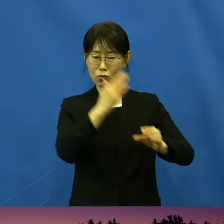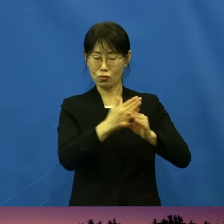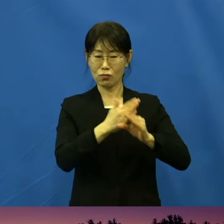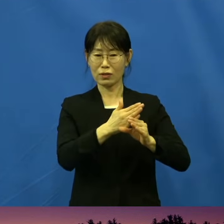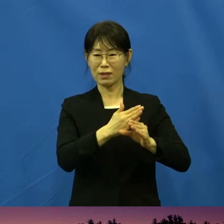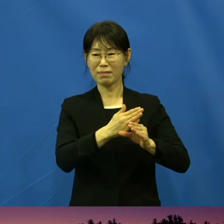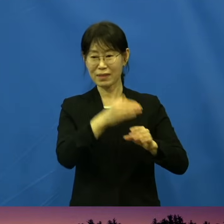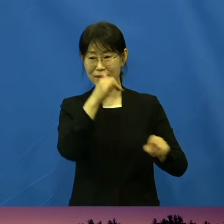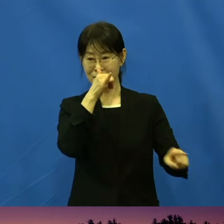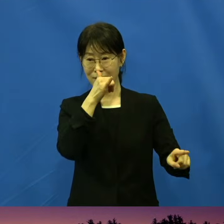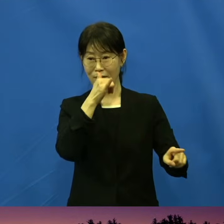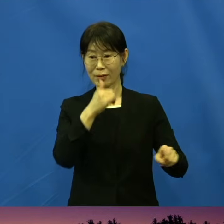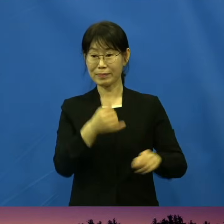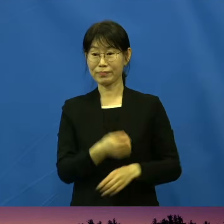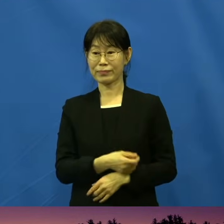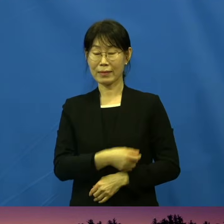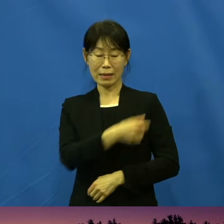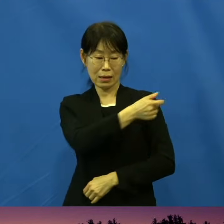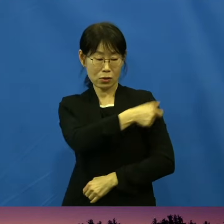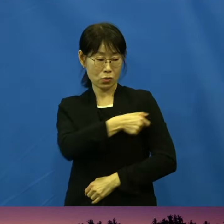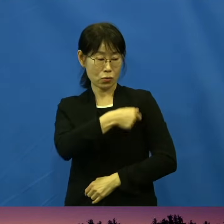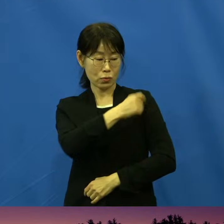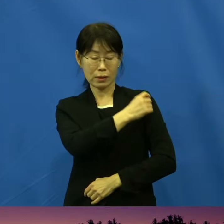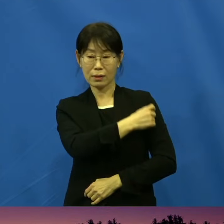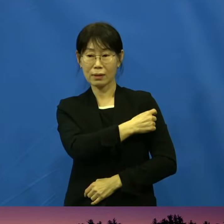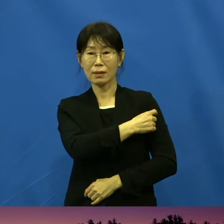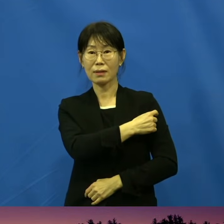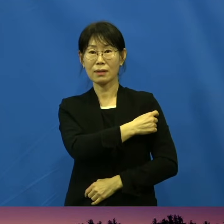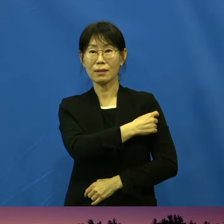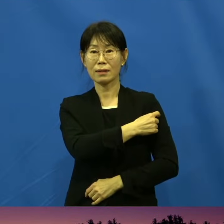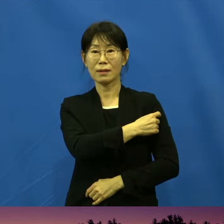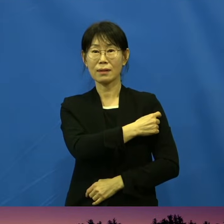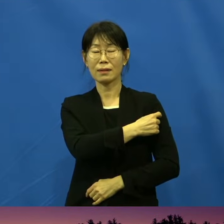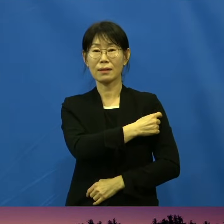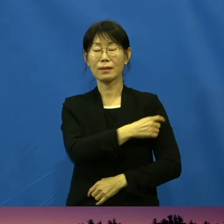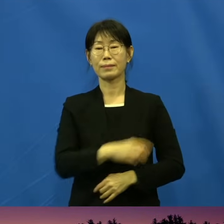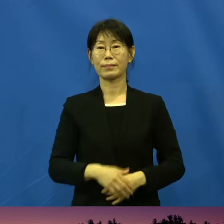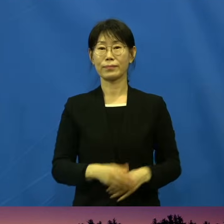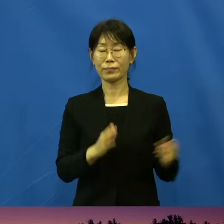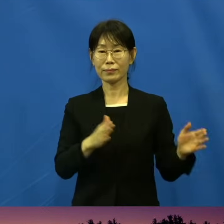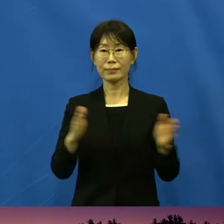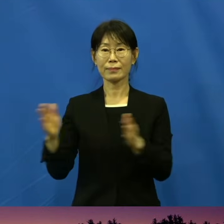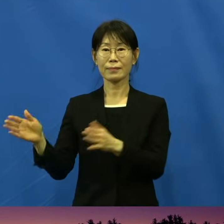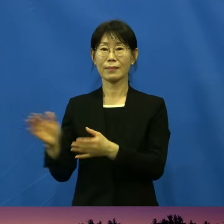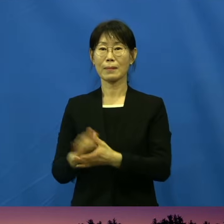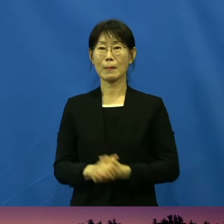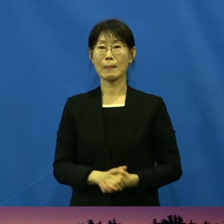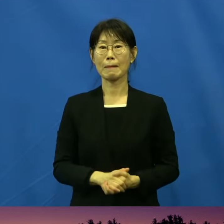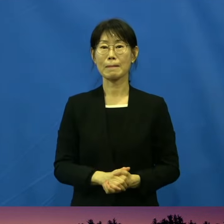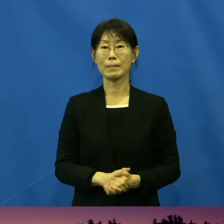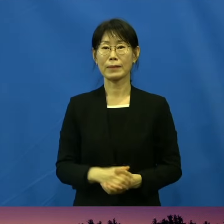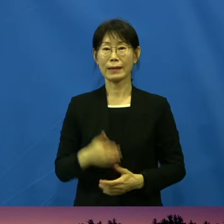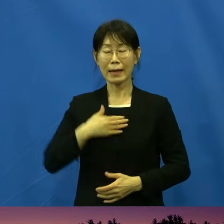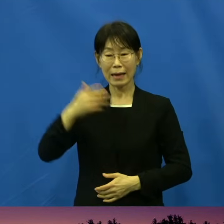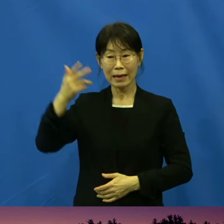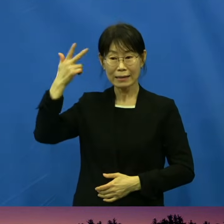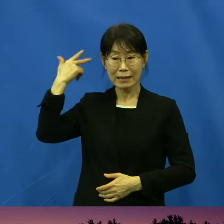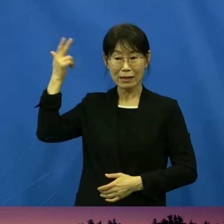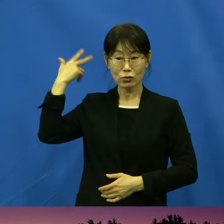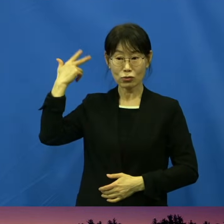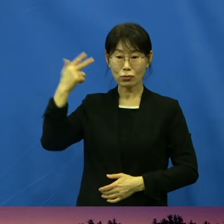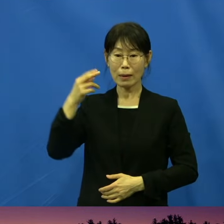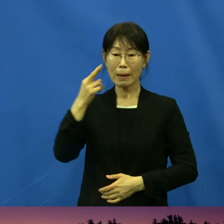여러분, 이 서비스도 얼마나 대단해요. 얼마나 대단해요. 예? 뭐 제가 지난주에 미국에